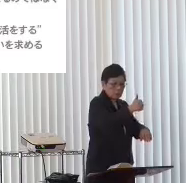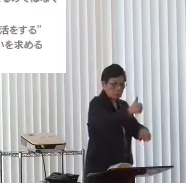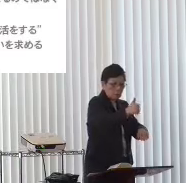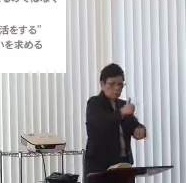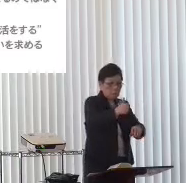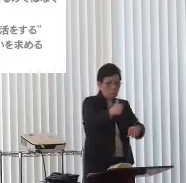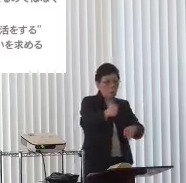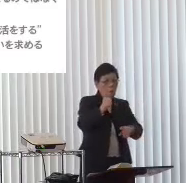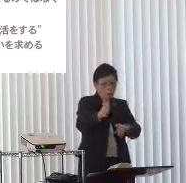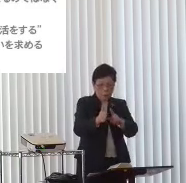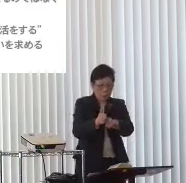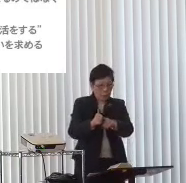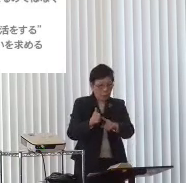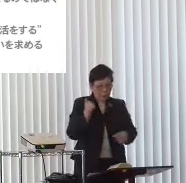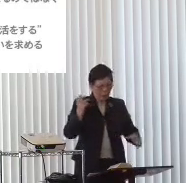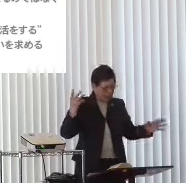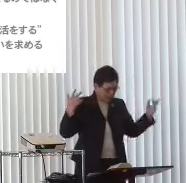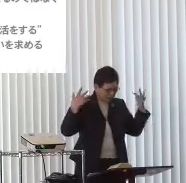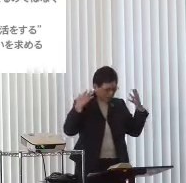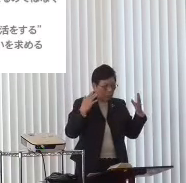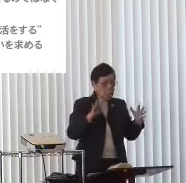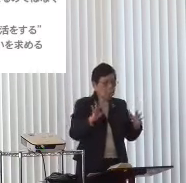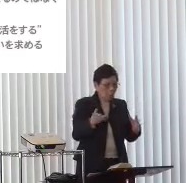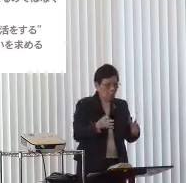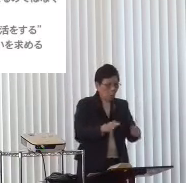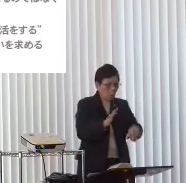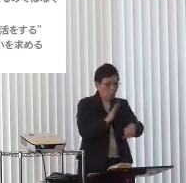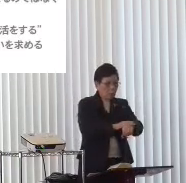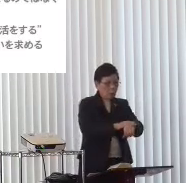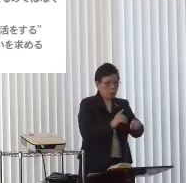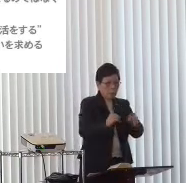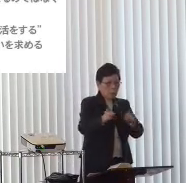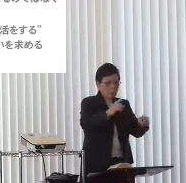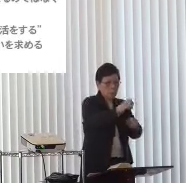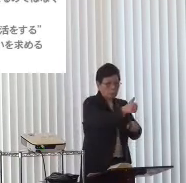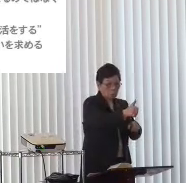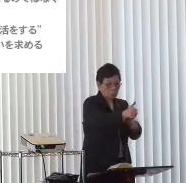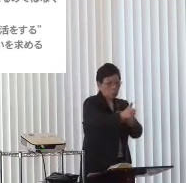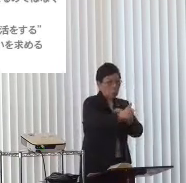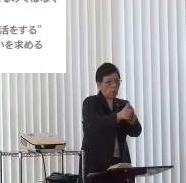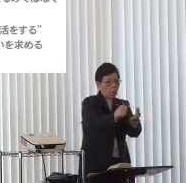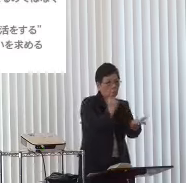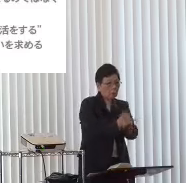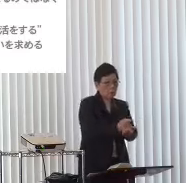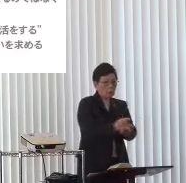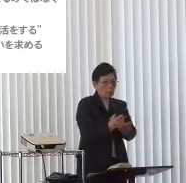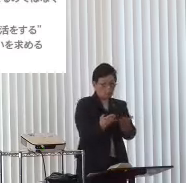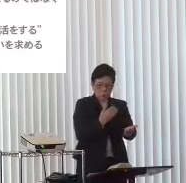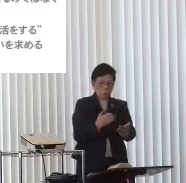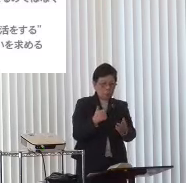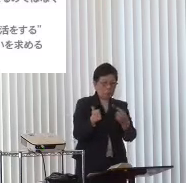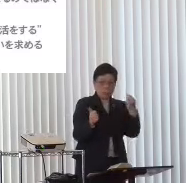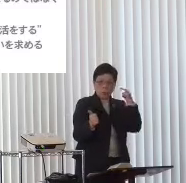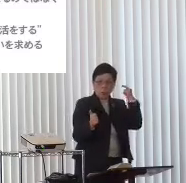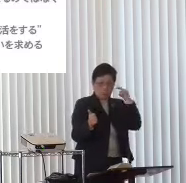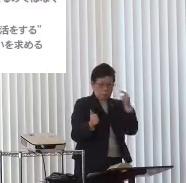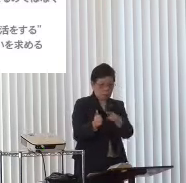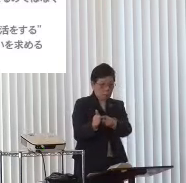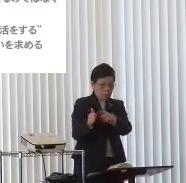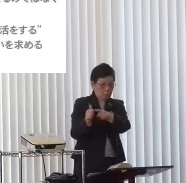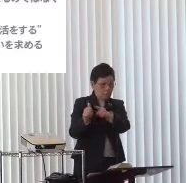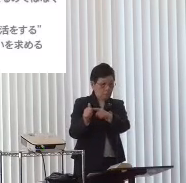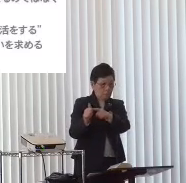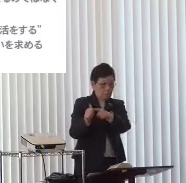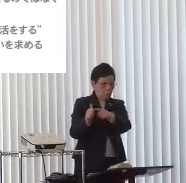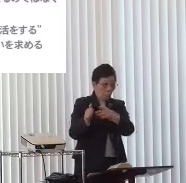は特別なものとして聞こえるそうなんですね。まあ、監督によっては大声下げるのもいるかもしれないけれども、あ